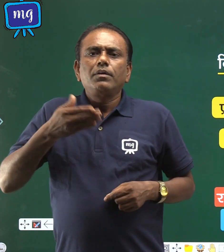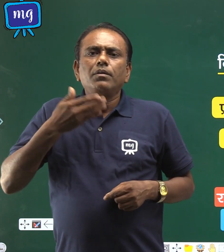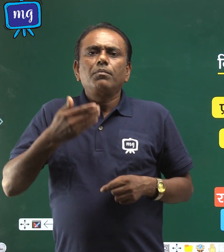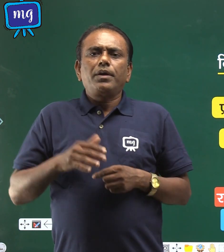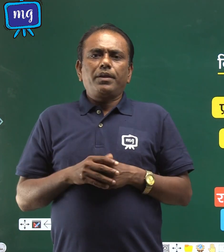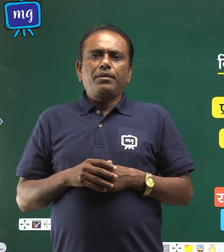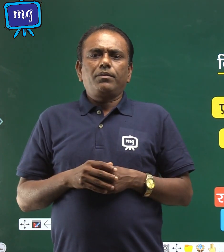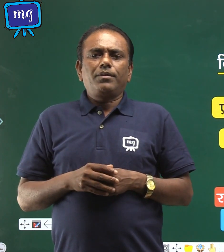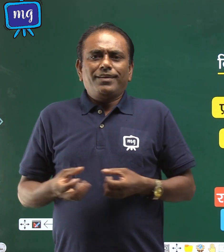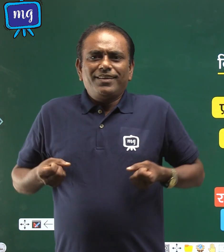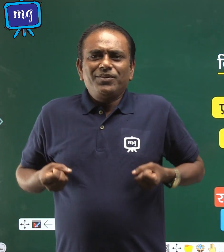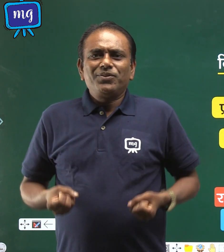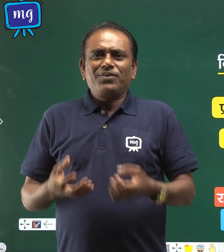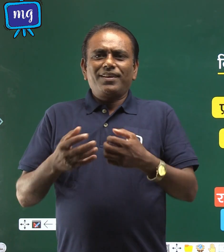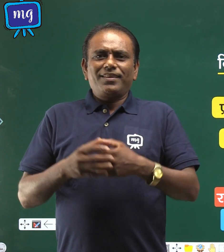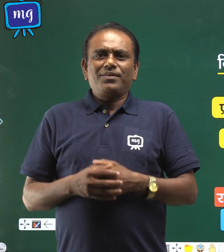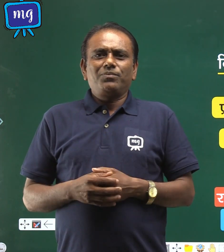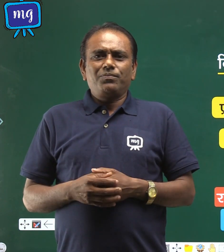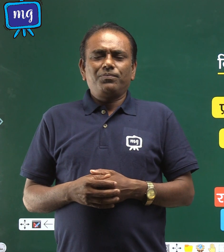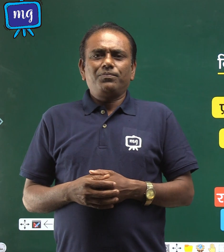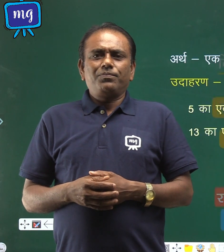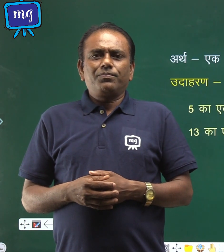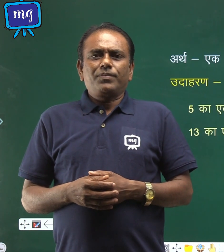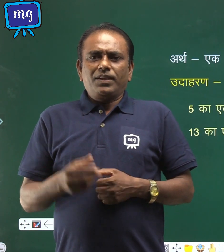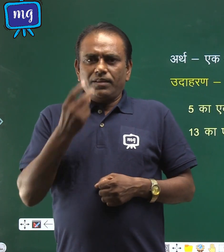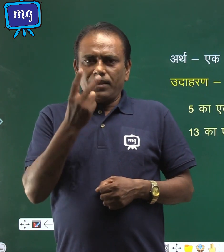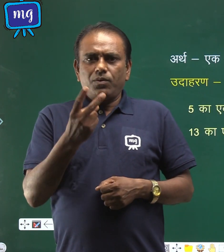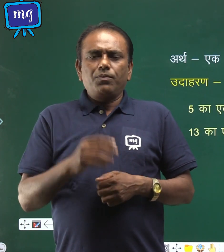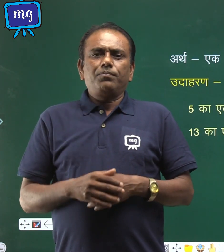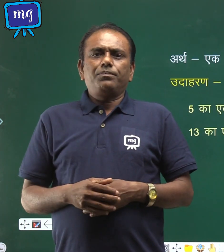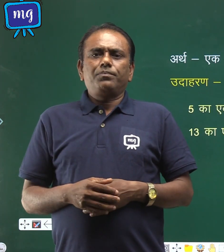पढ़ेंगे। शुरू करें। देखो,